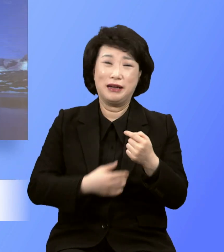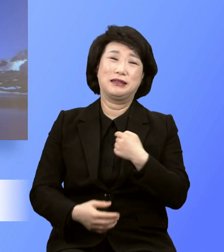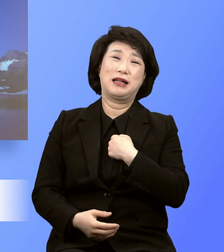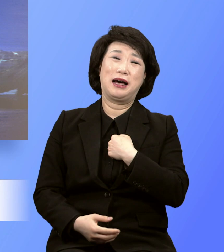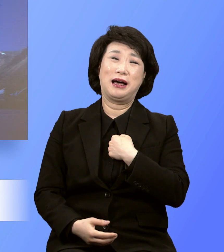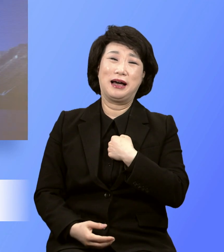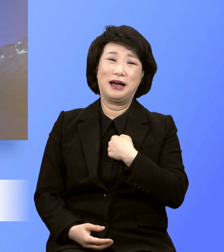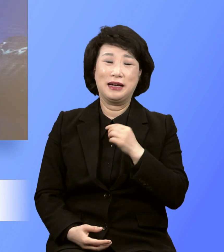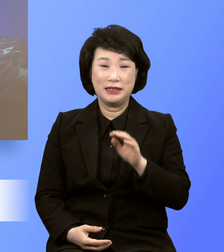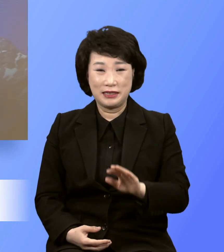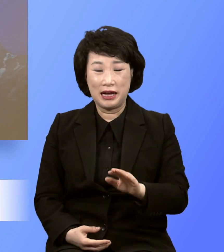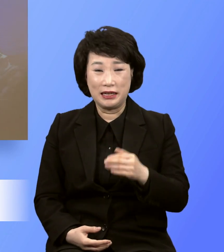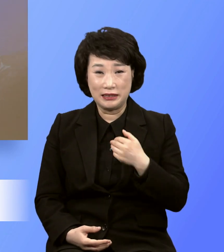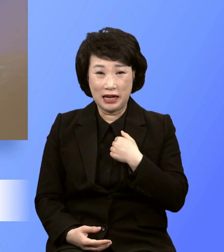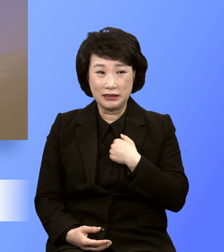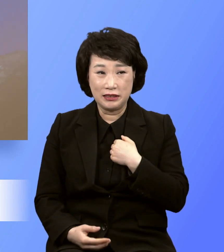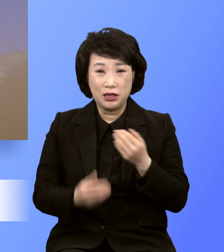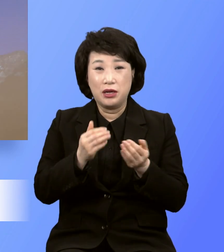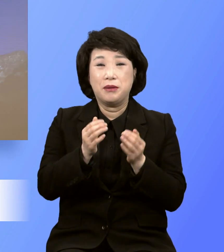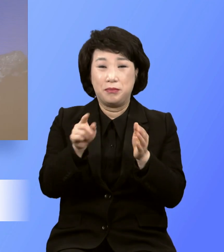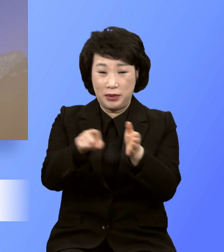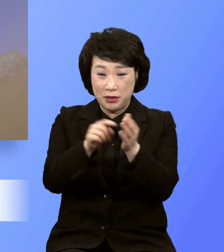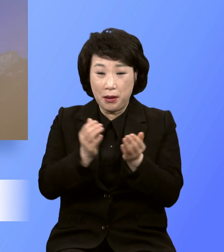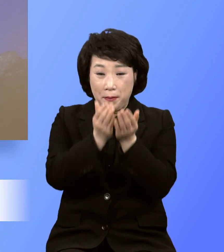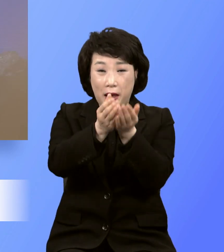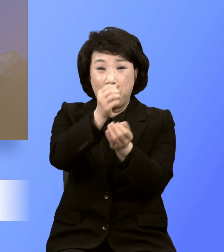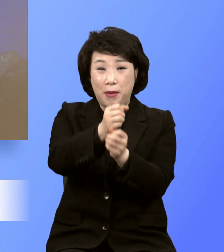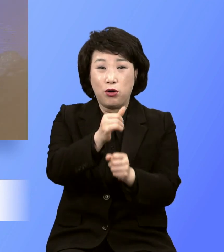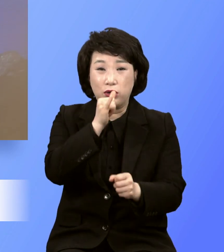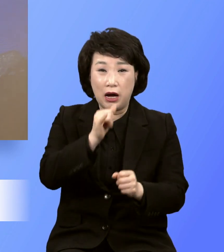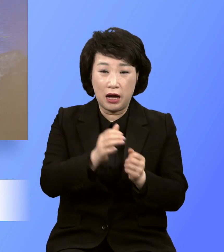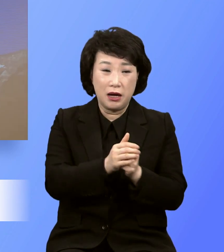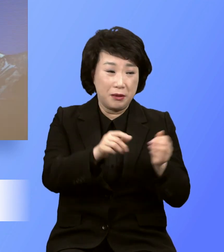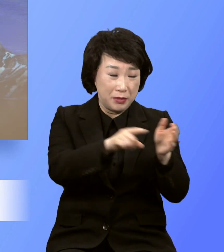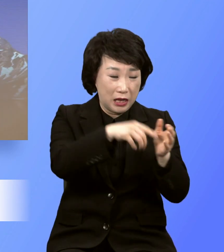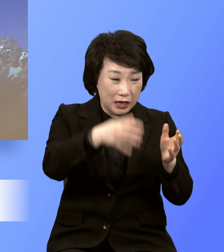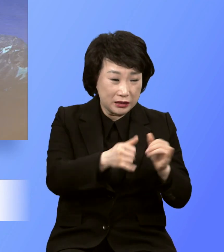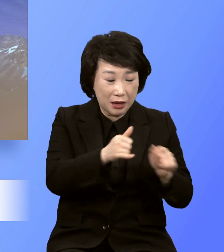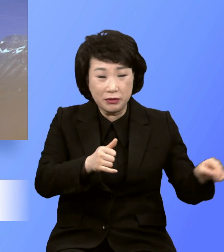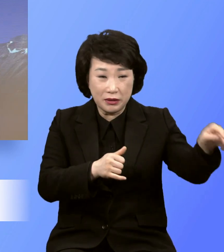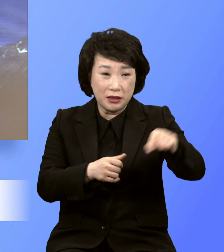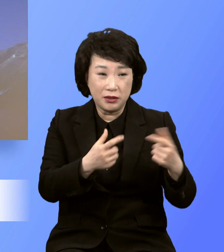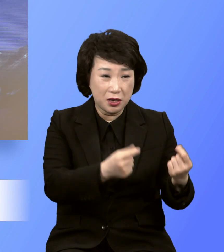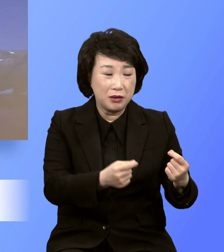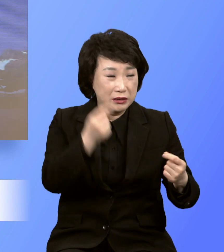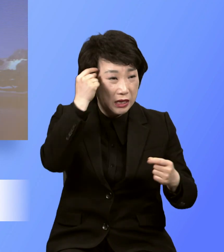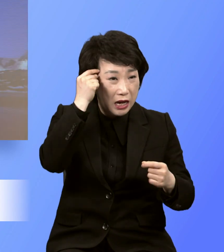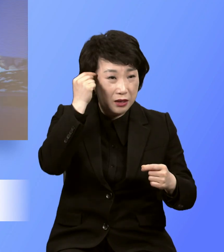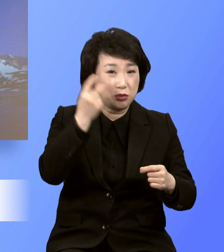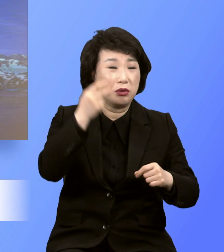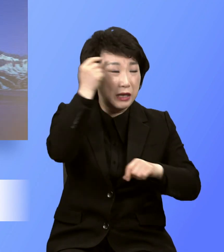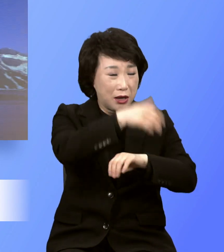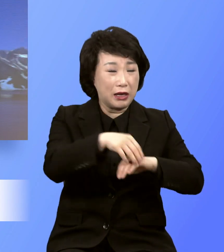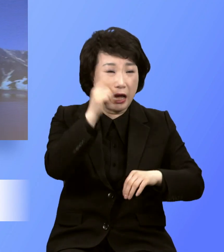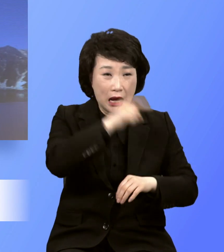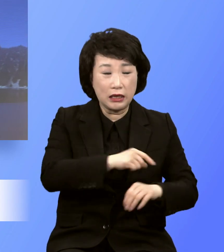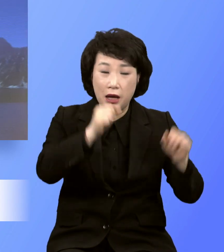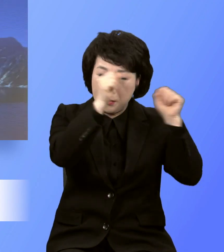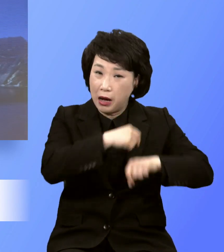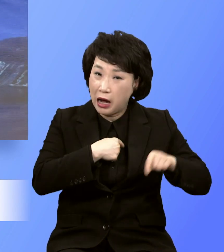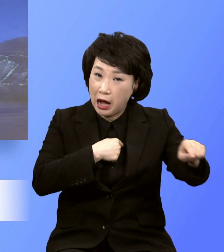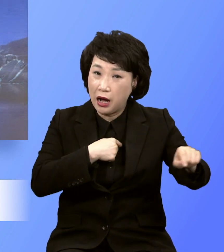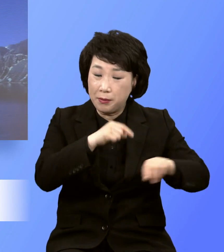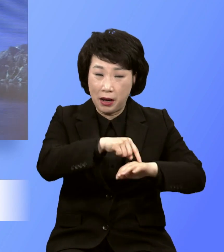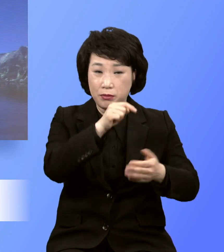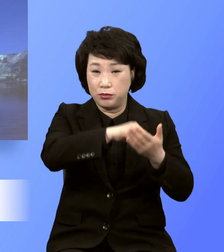모르고 있습니다. 나는 방주를 짓고 있는지 세상 사람들과 같이 생각과 계획이 악해서